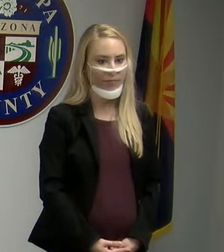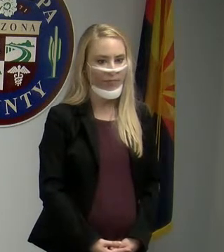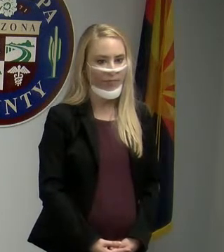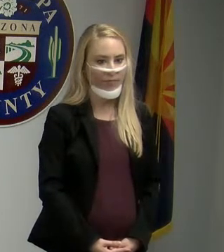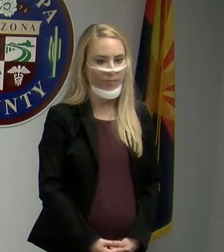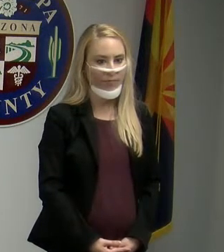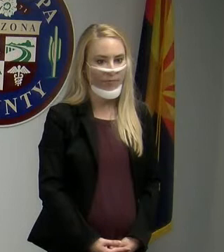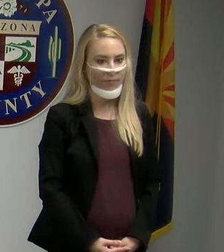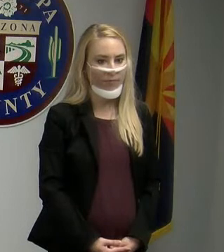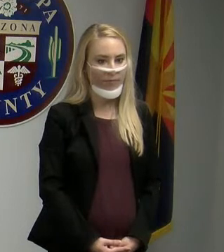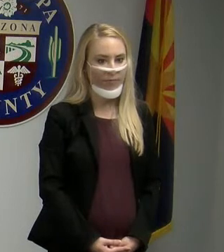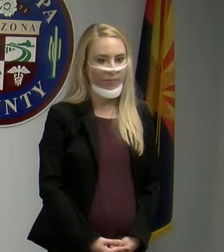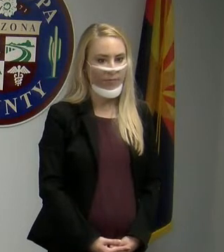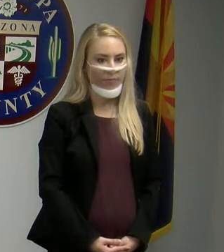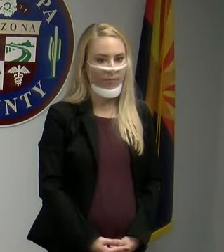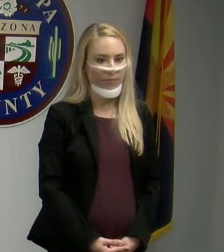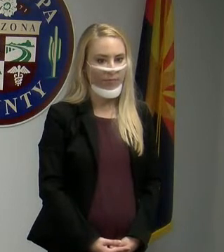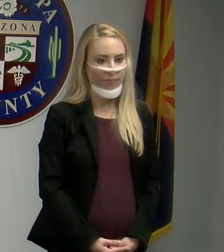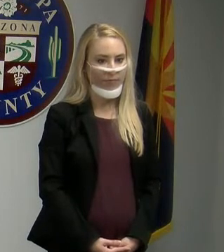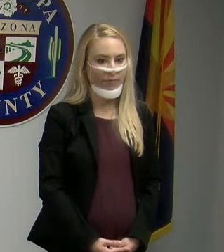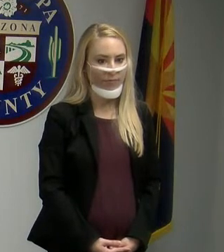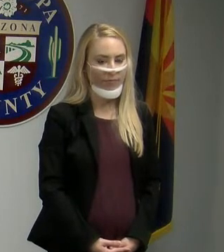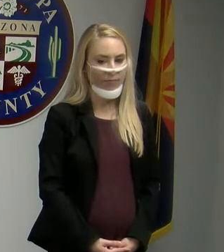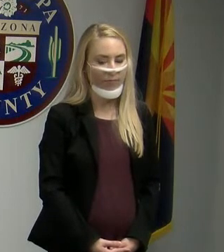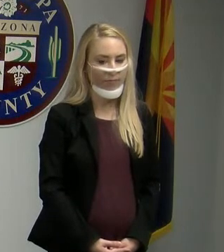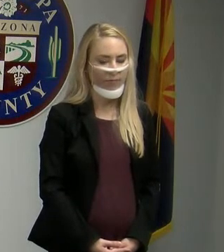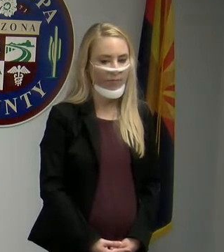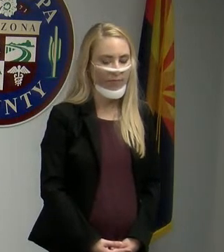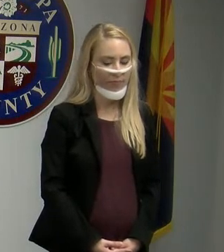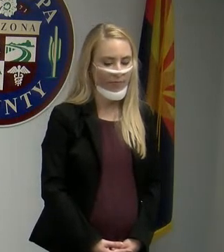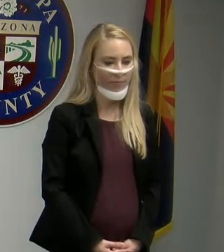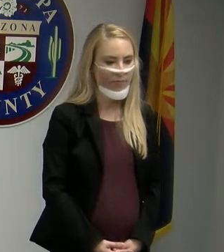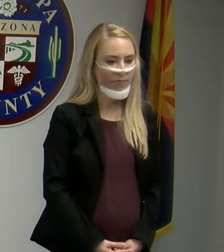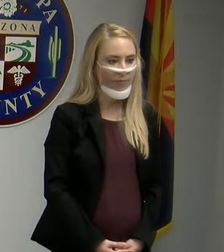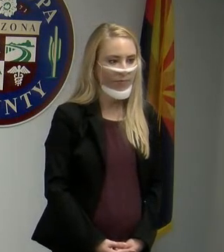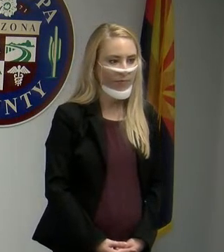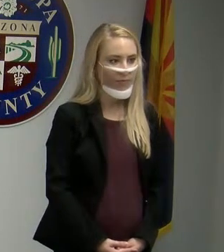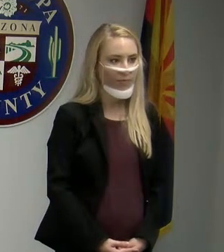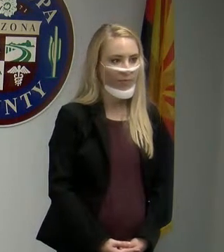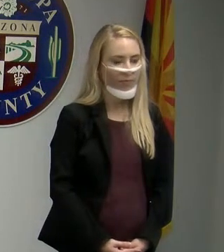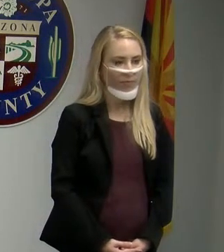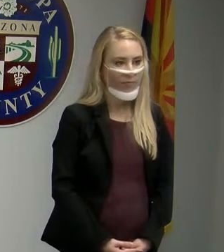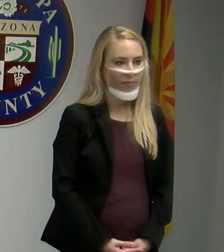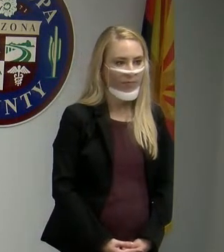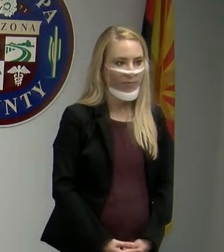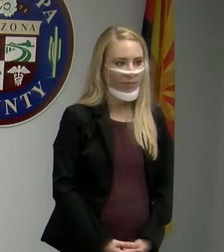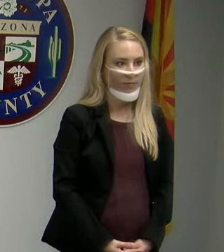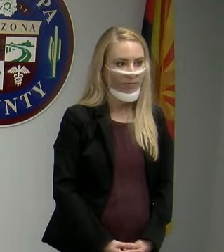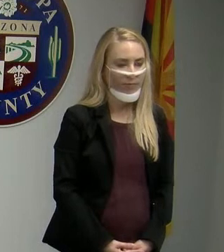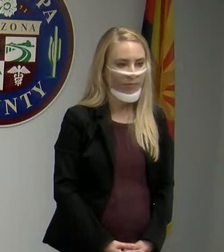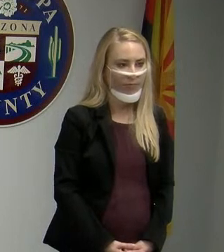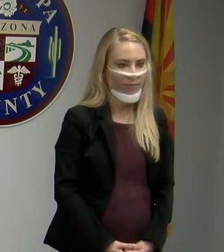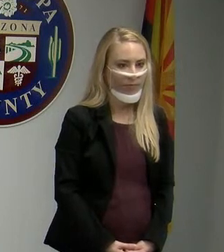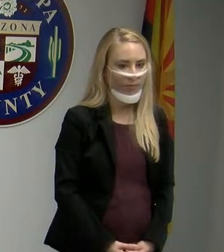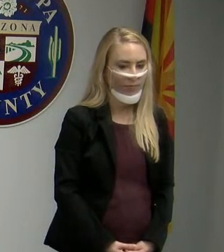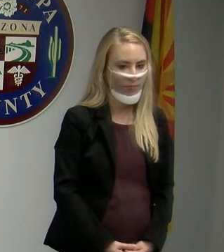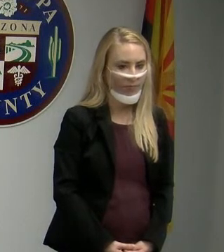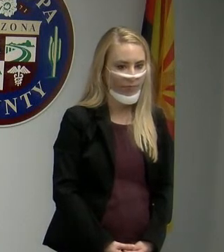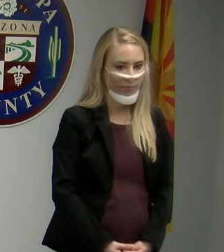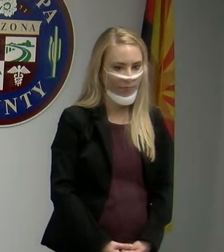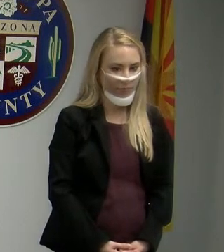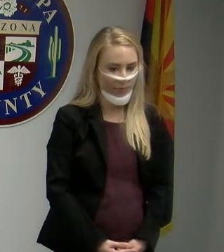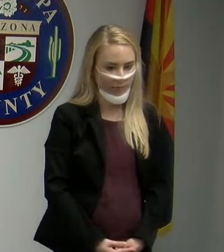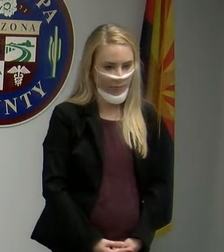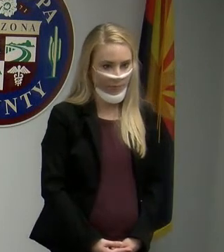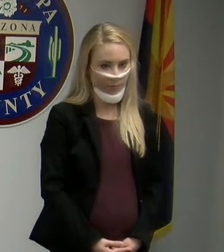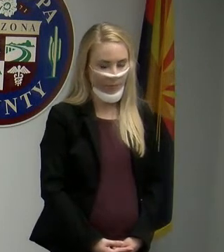compleja. ¿Por qué? Porque hay que buscar sitios adecuados, buscar los refrigeradores adecuados, poner los contratos y que lleguen a su tiempo